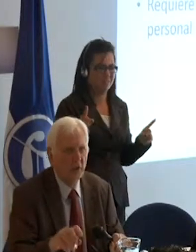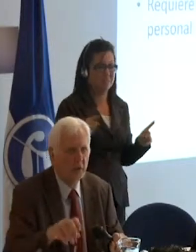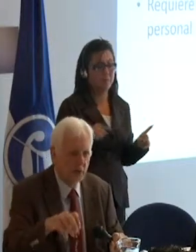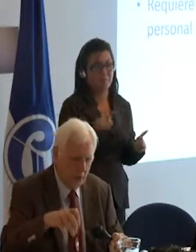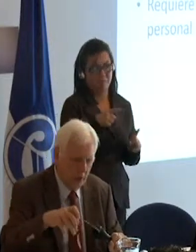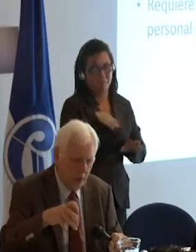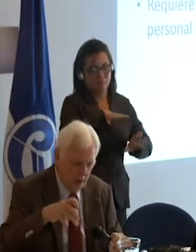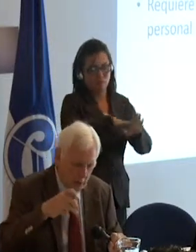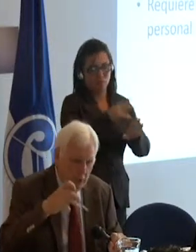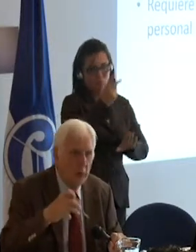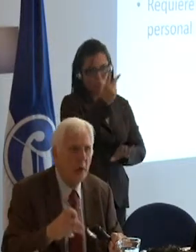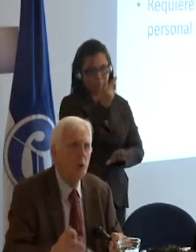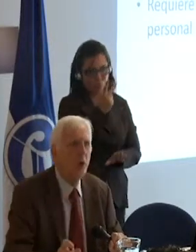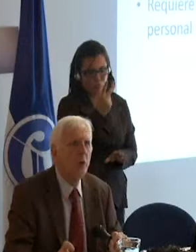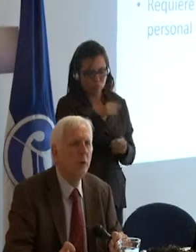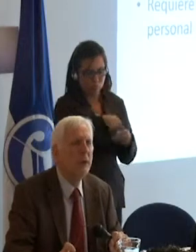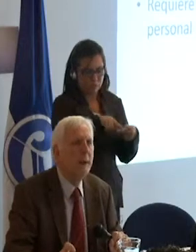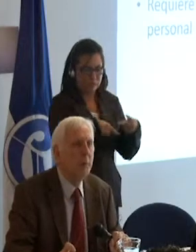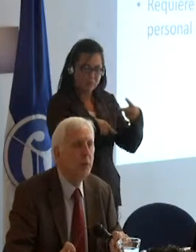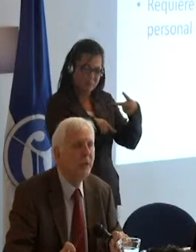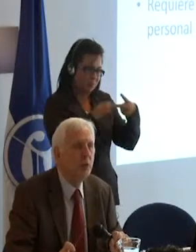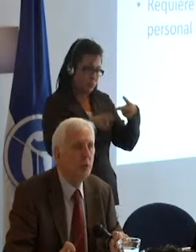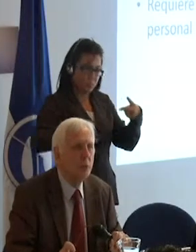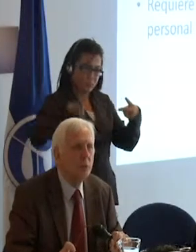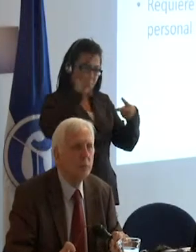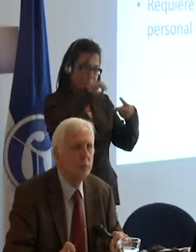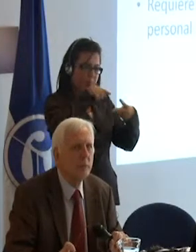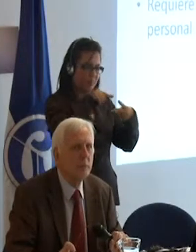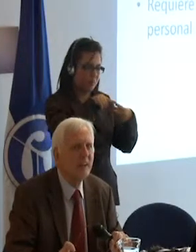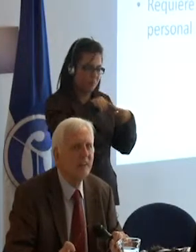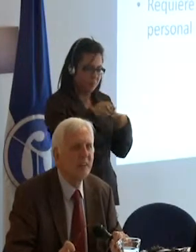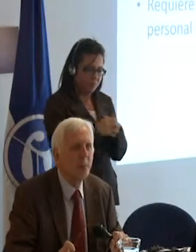Subrayo dos cosas. Lo primero,